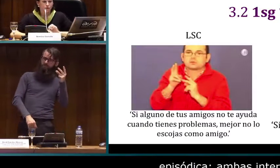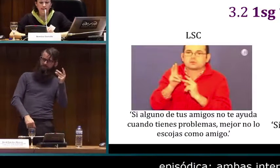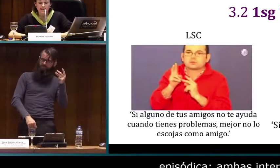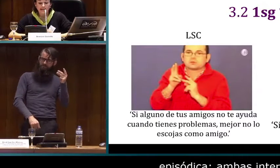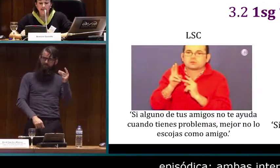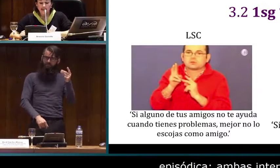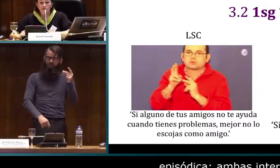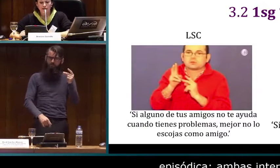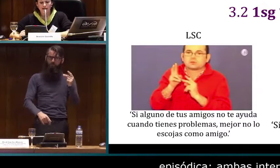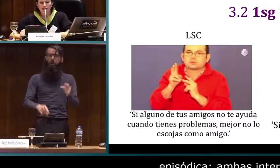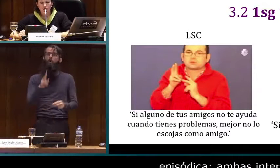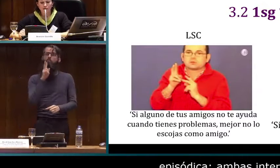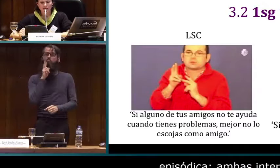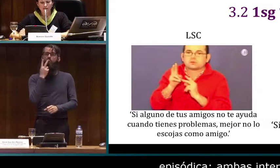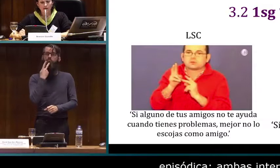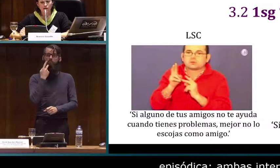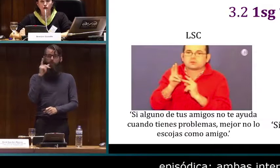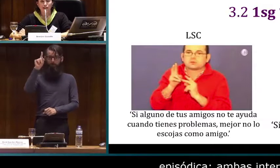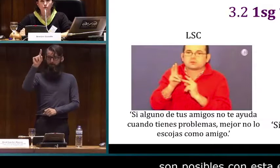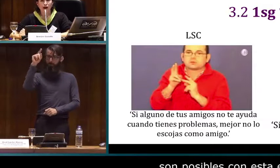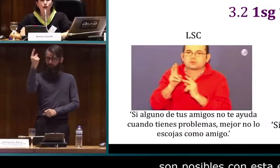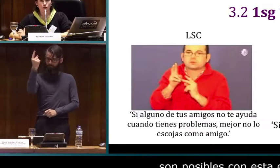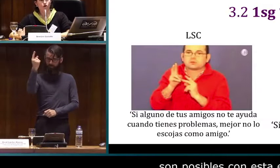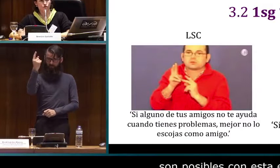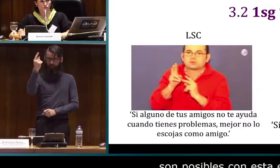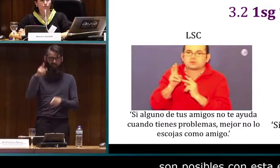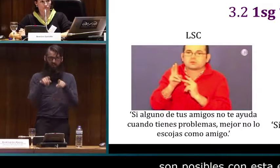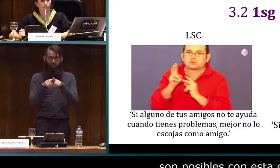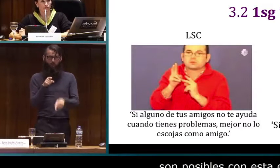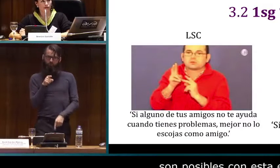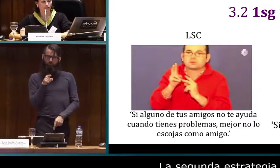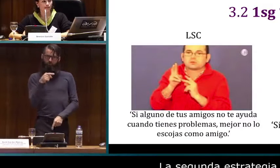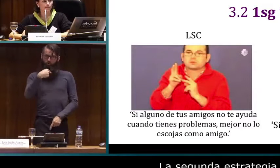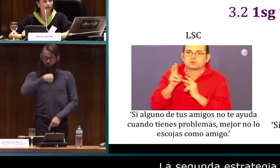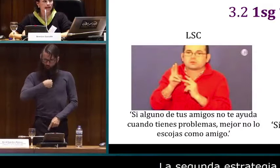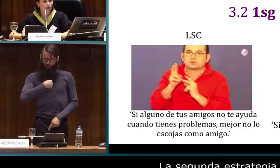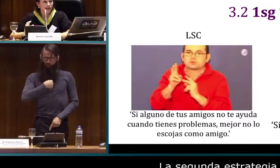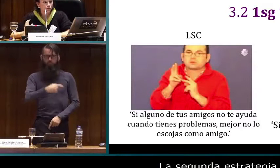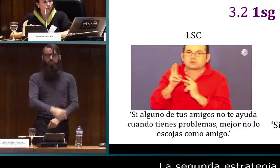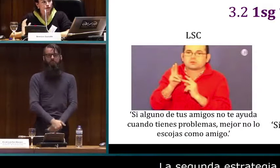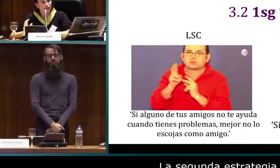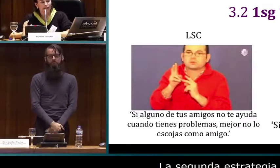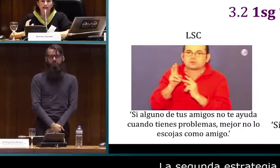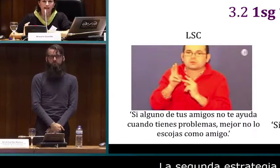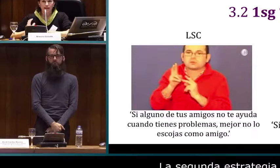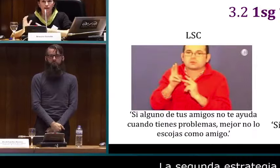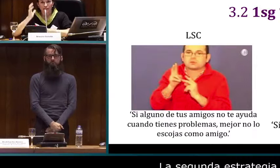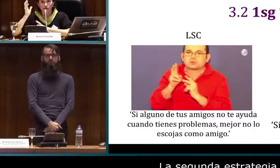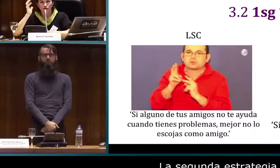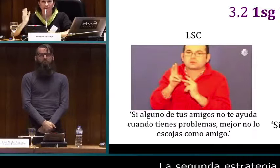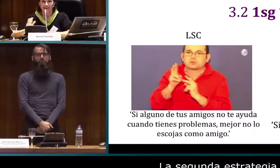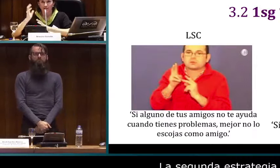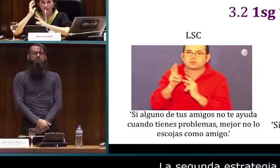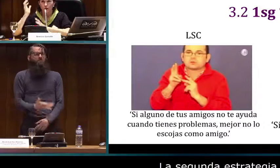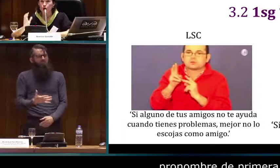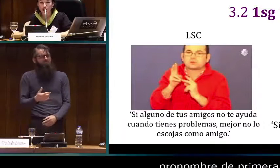La segunda estrategia es utilizar el pronombre de primera persona singular yo. ¿Sí? Y aunque aquí nos podamos pensar que la lengua de signos